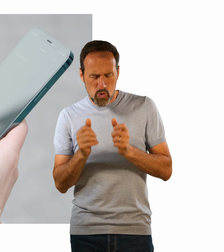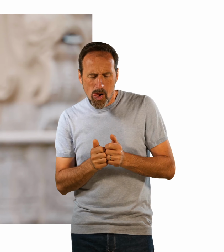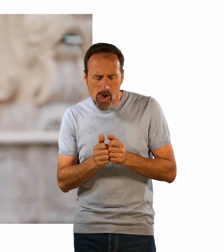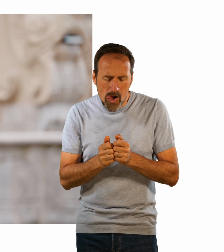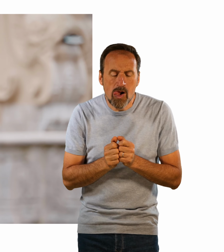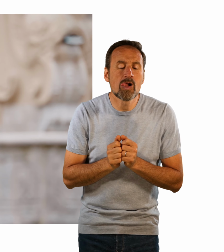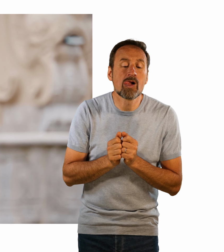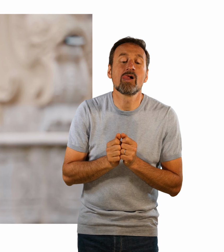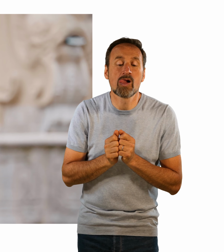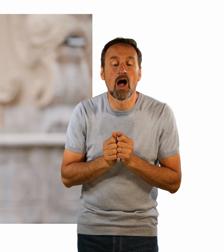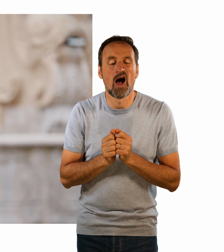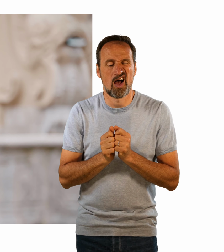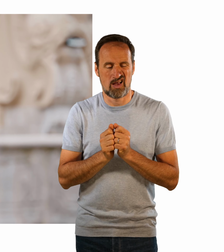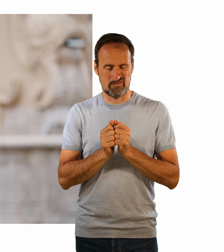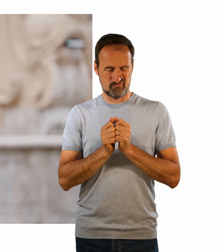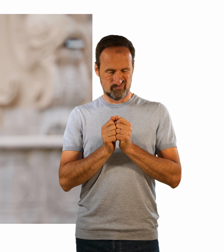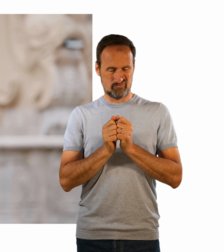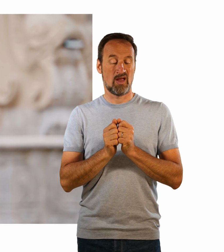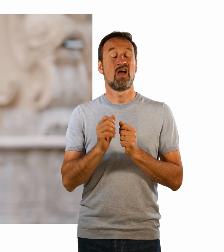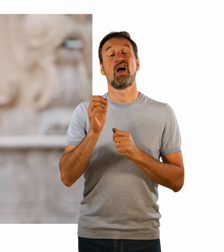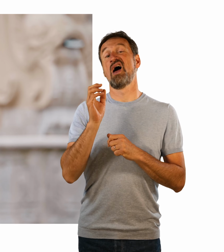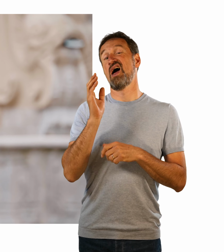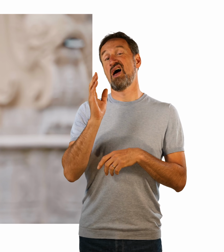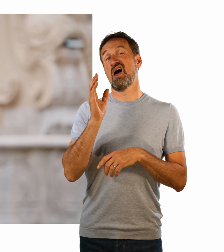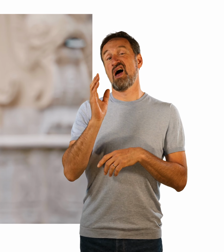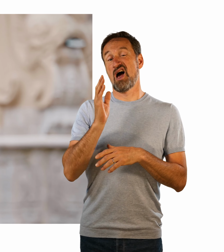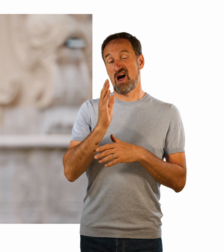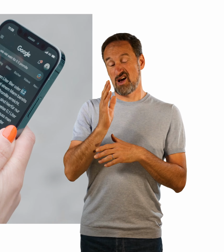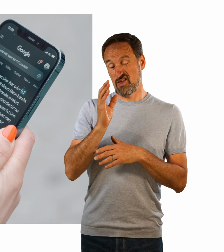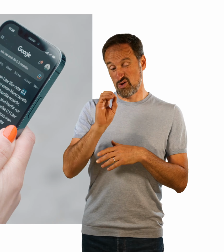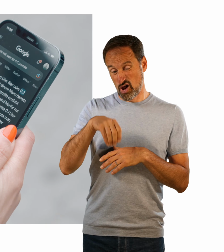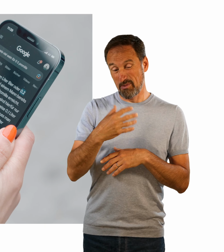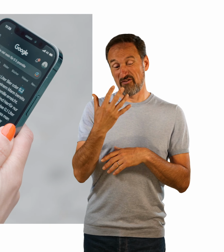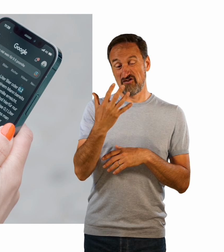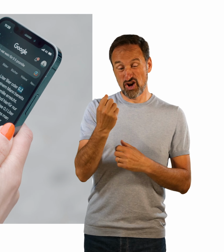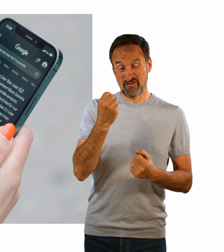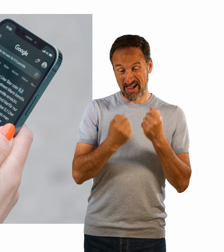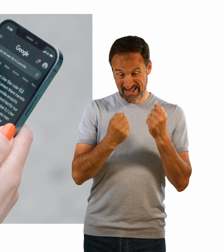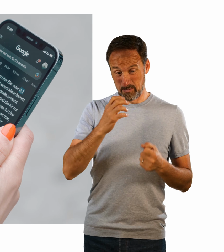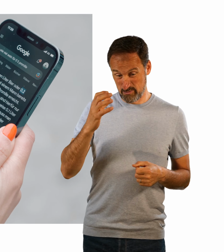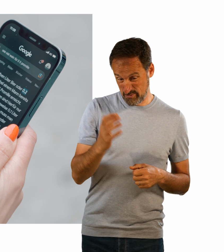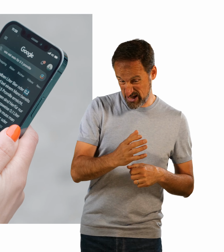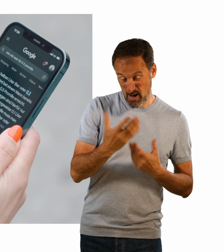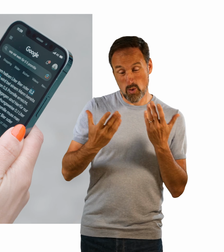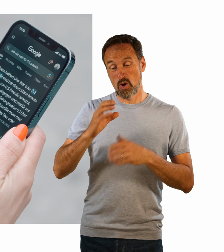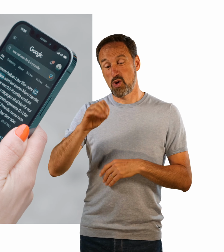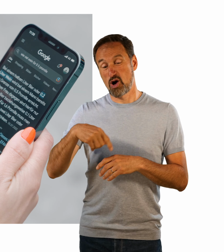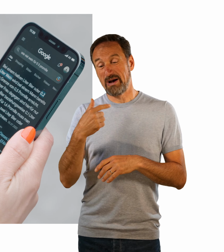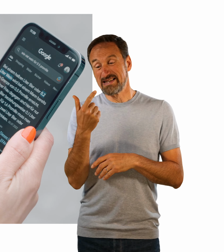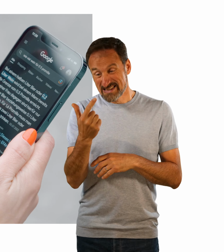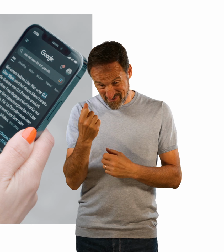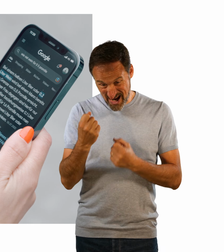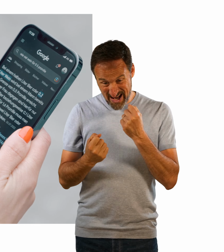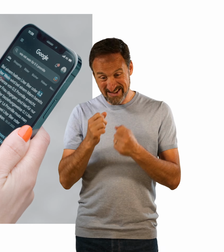schon. Bei einem halben Liter Bier oder 0,2 Liter Wein. Es spielen viele Vertorchen mit. Der